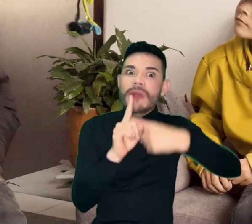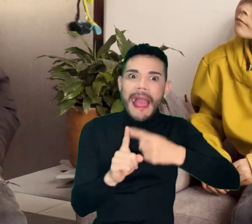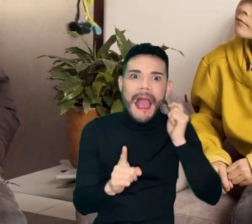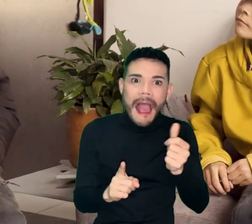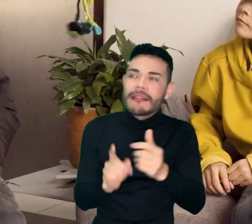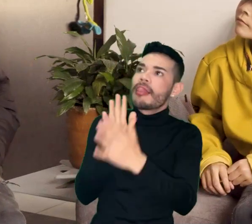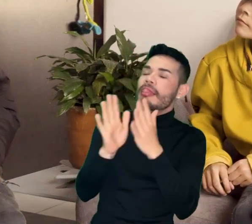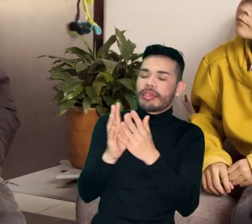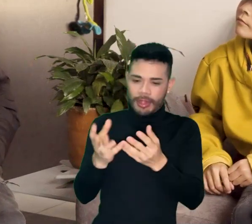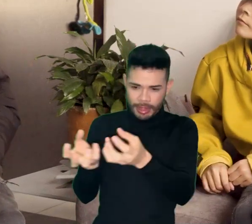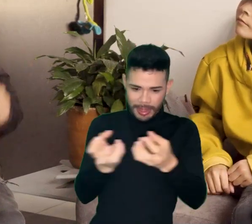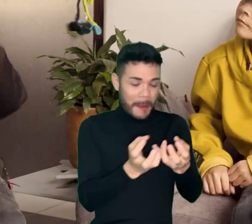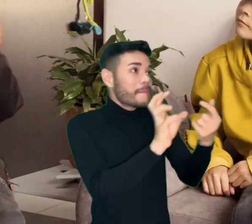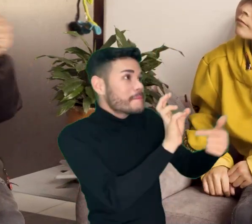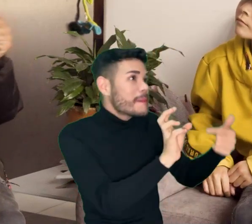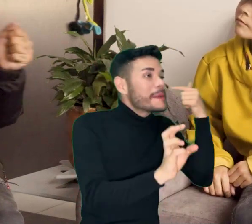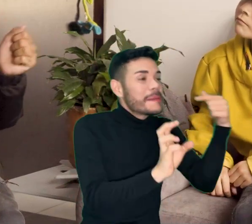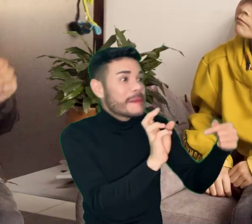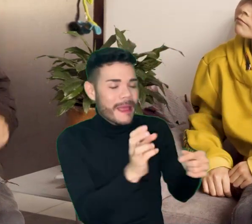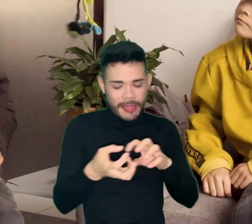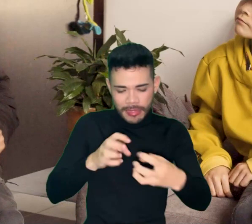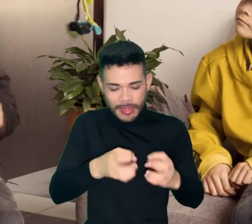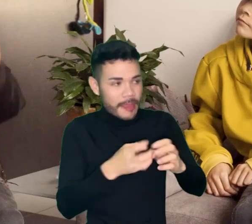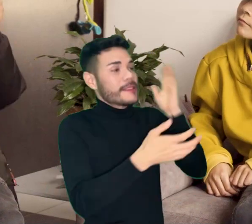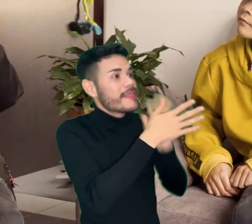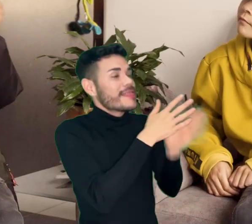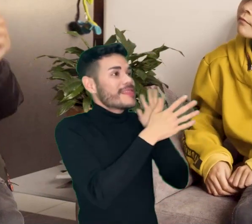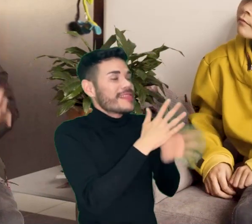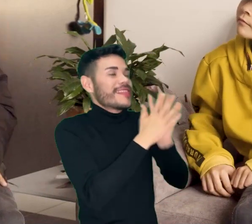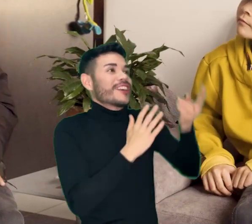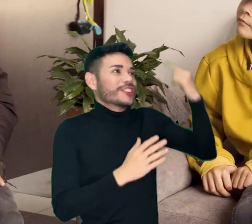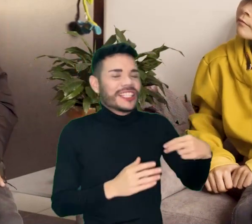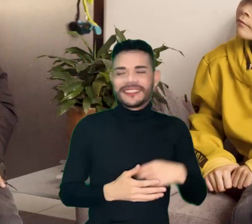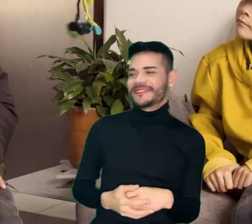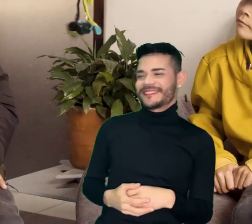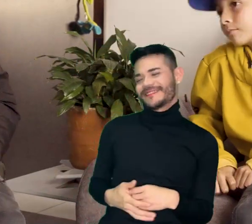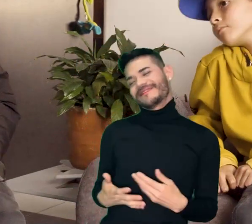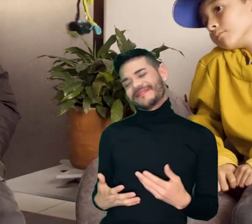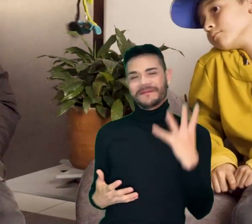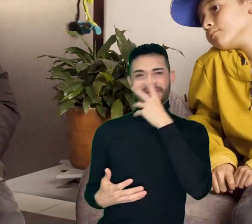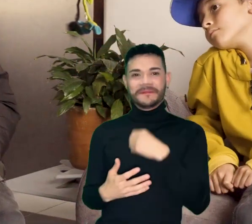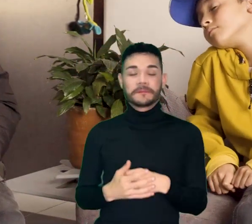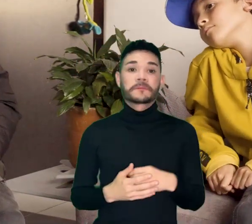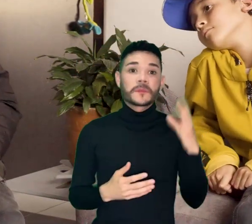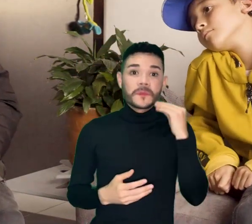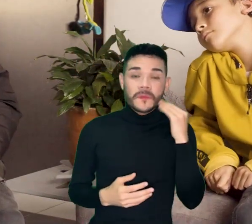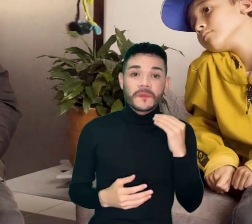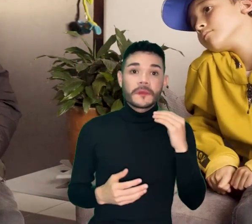mes con las figuritas ahí, que le prendiéramos las luces y nos contaba el cuento. La experiencia de compartir con otros niños en la biblioteca